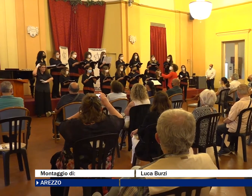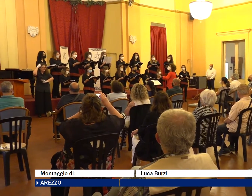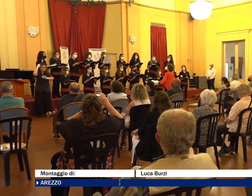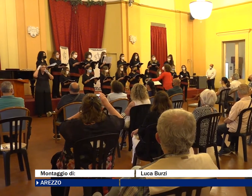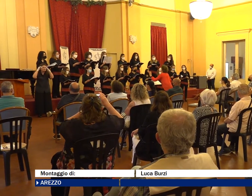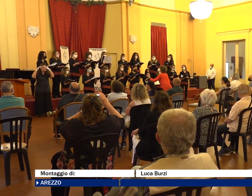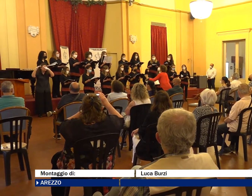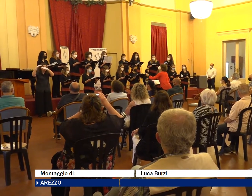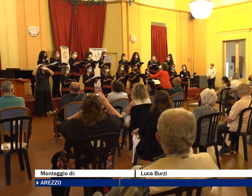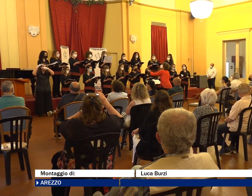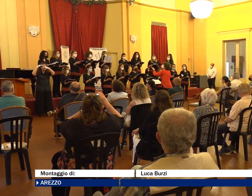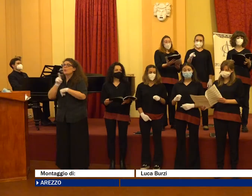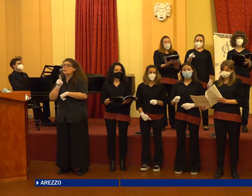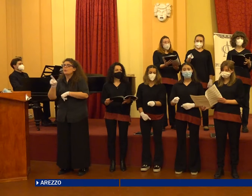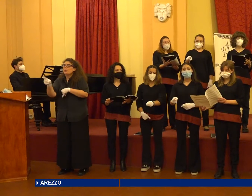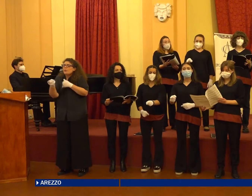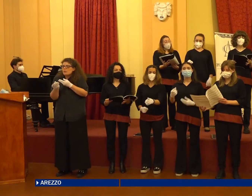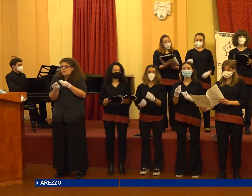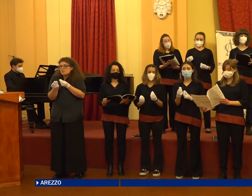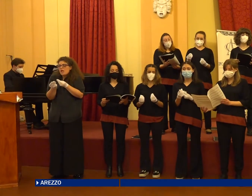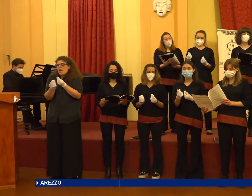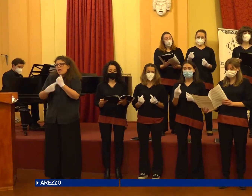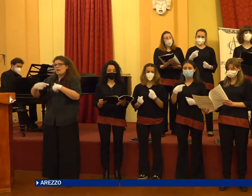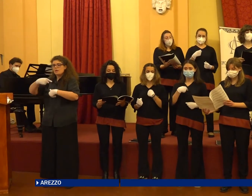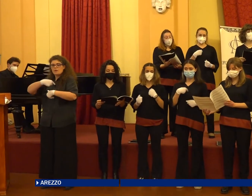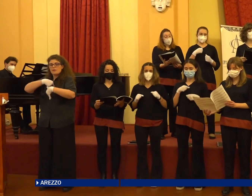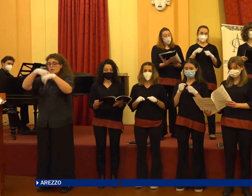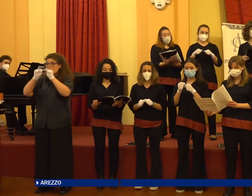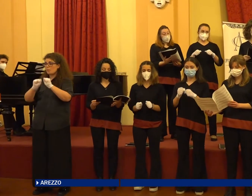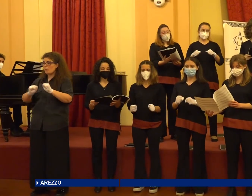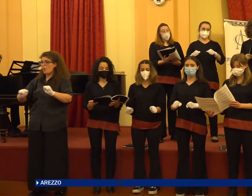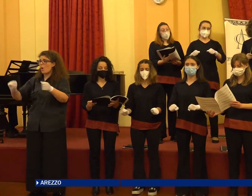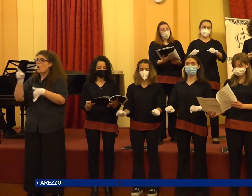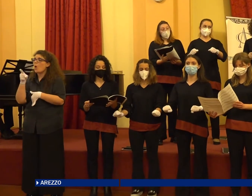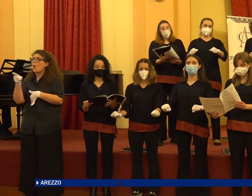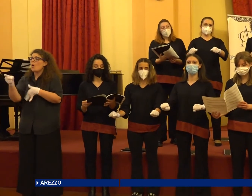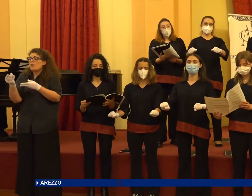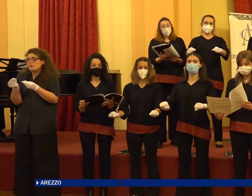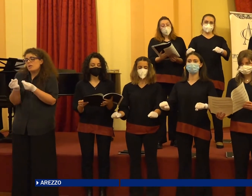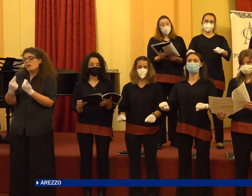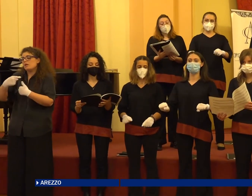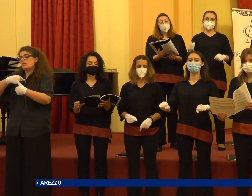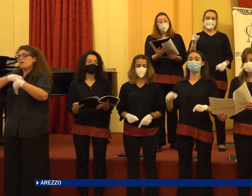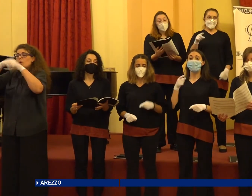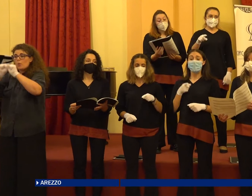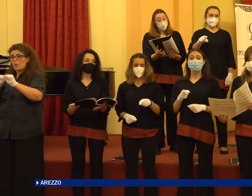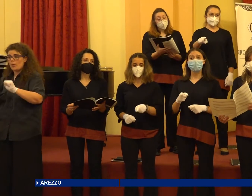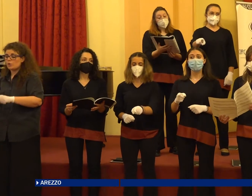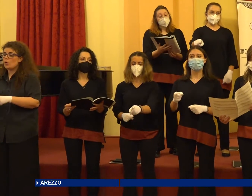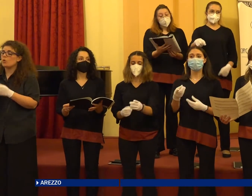prende il via proprio questa sera e che però è destinato ad avere un futuro anche in corsi